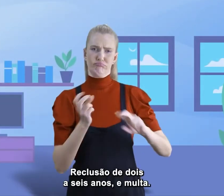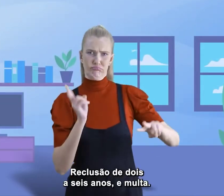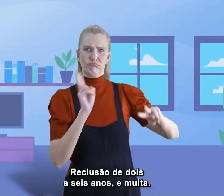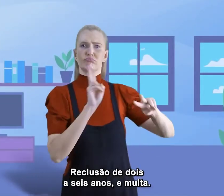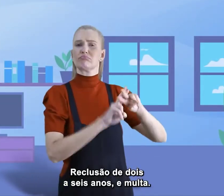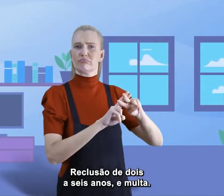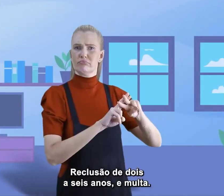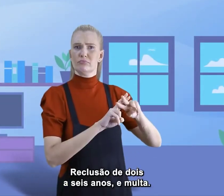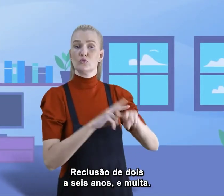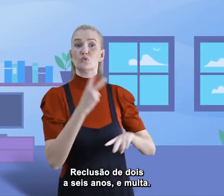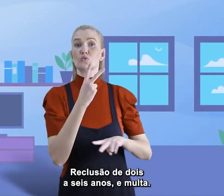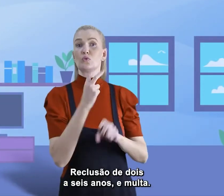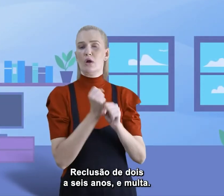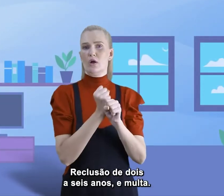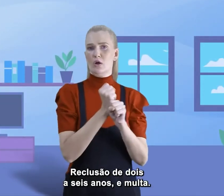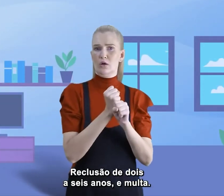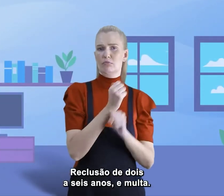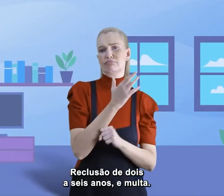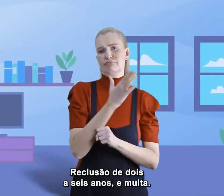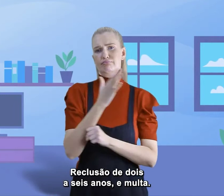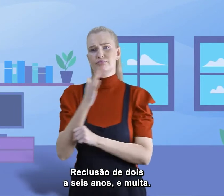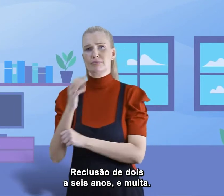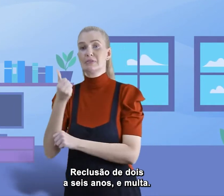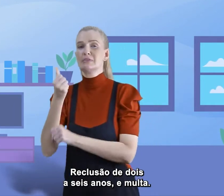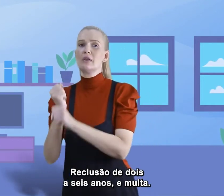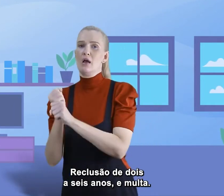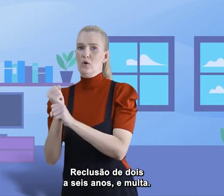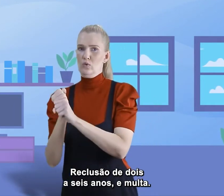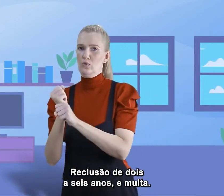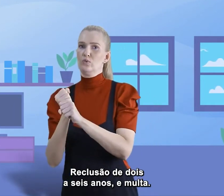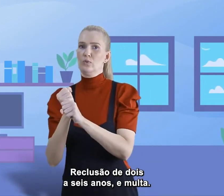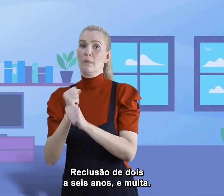reclusão de 2 a 6 anos e multa.